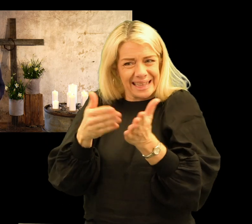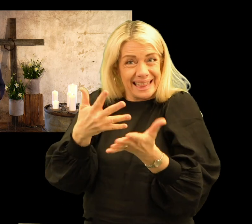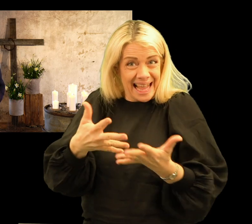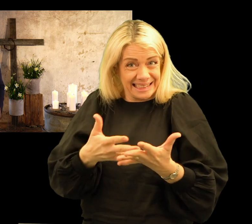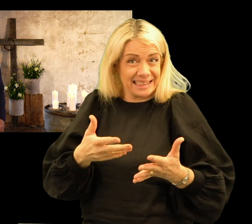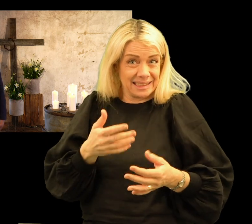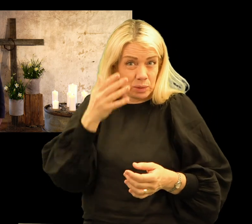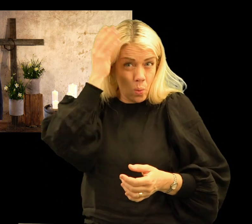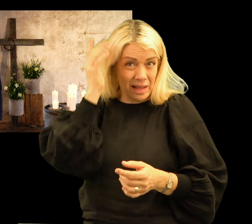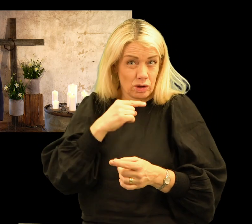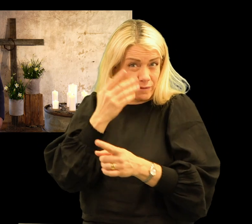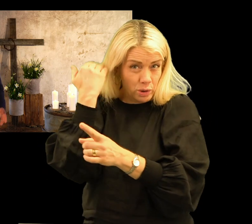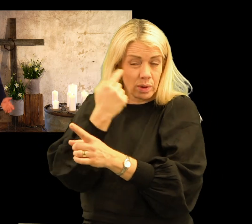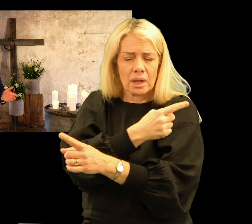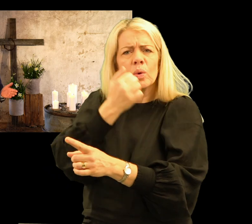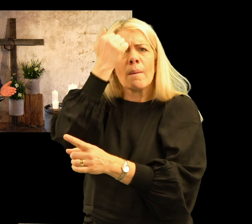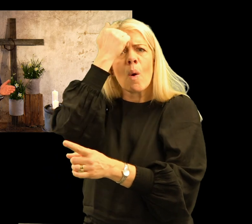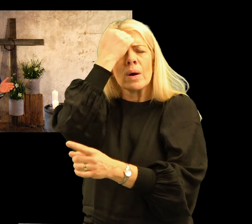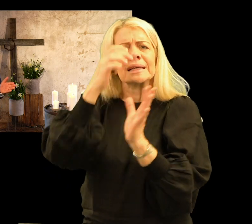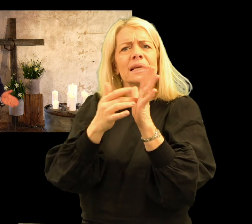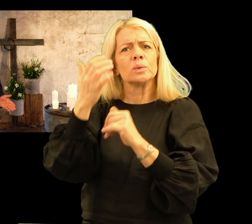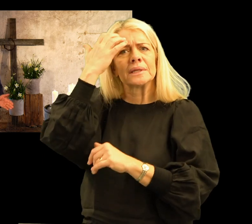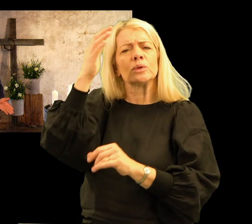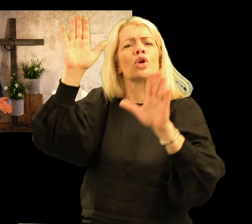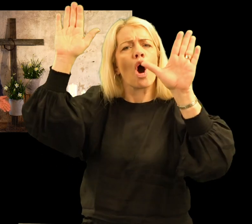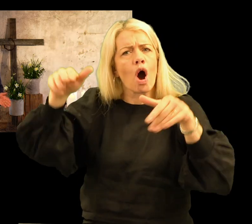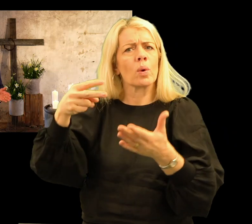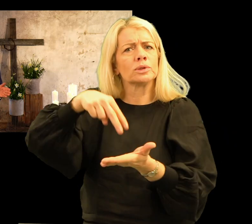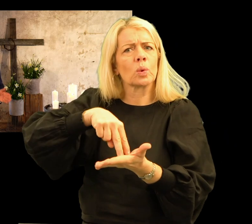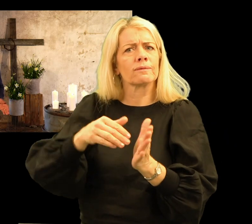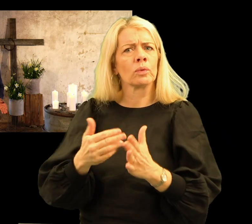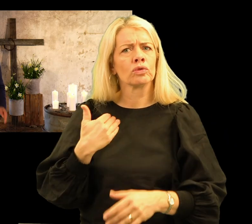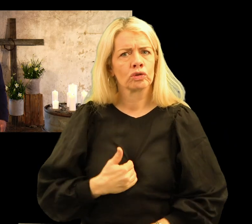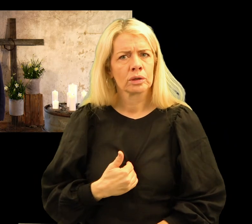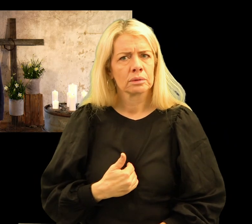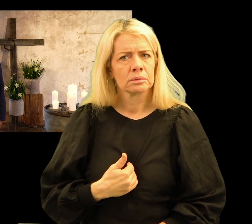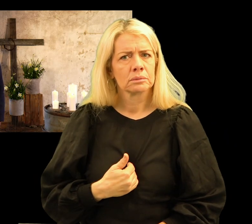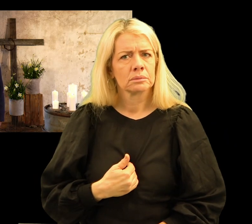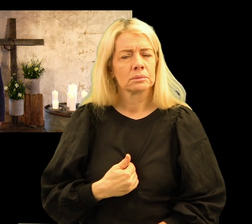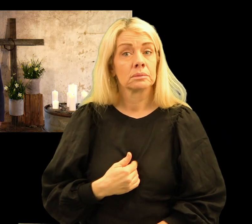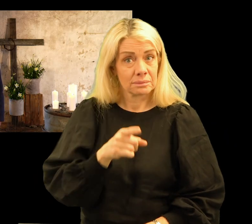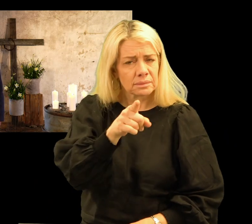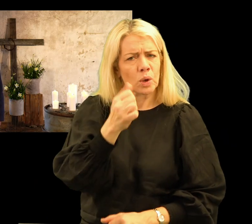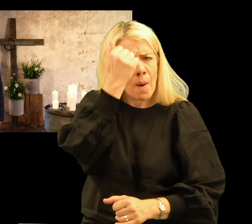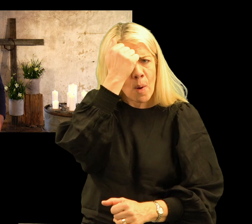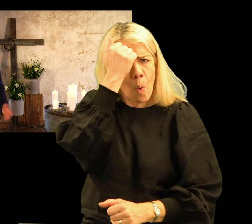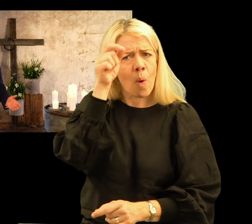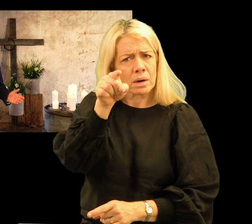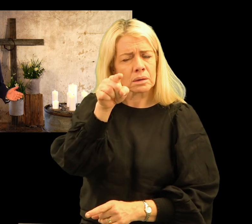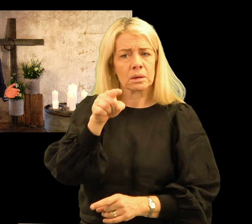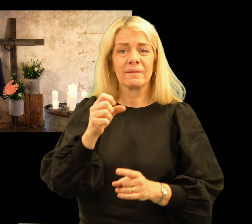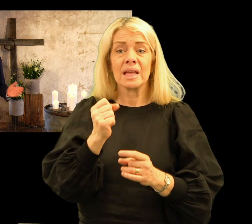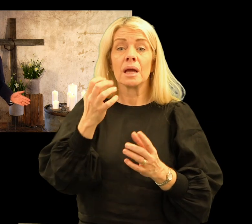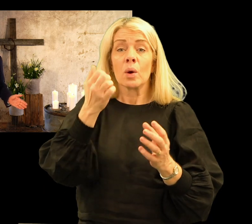i den här texten som Johan läste förut. Minns att Jesus Kristus har uppstått från de döda. Av